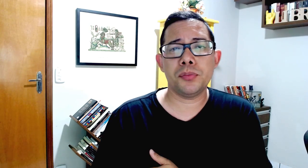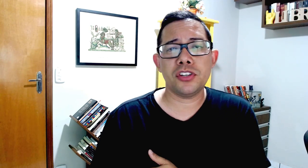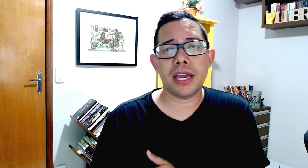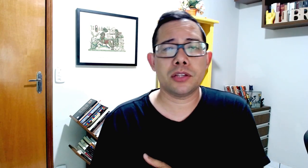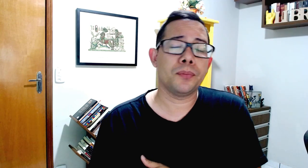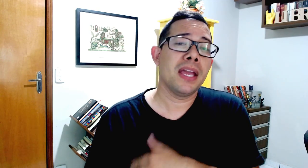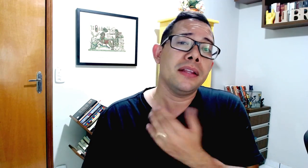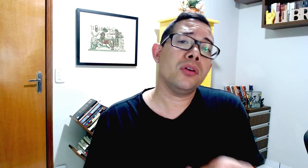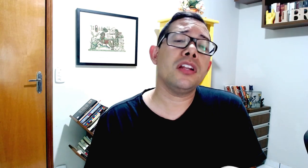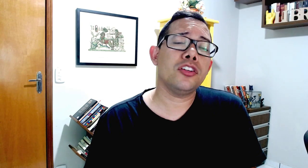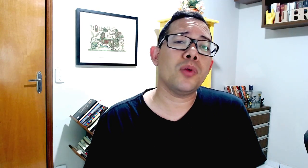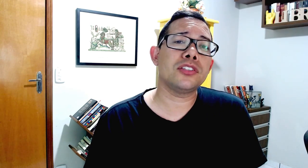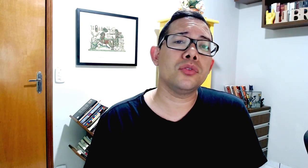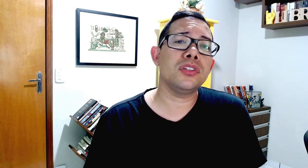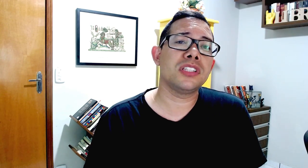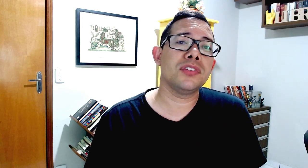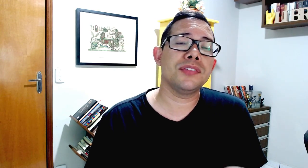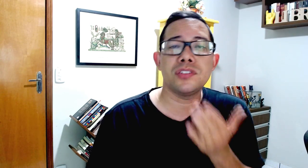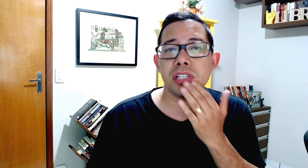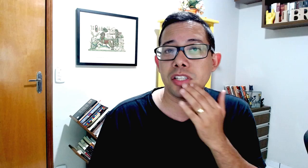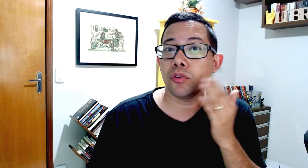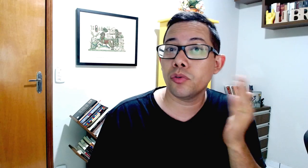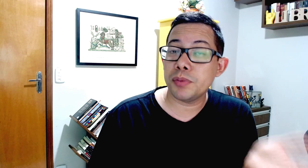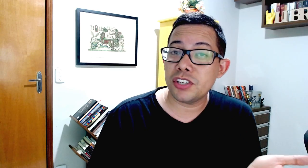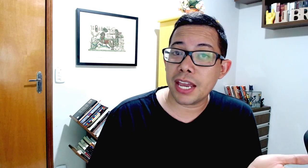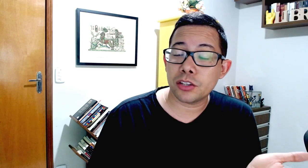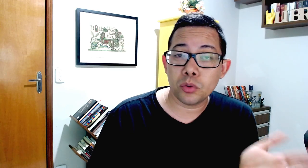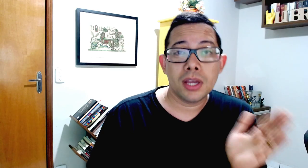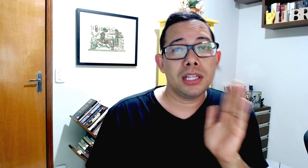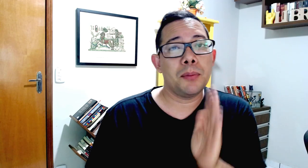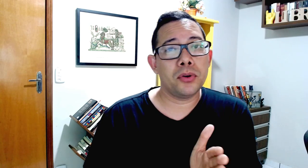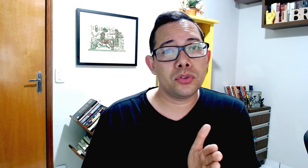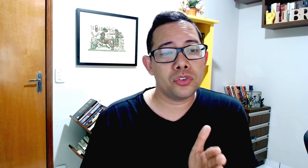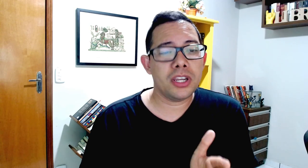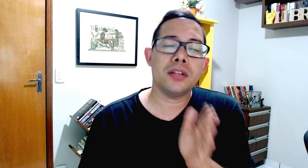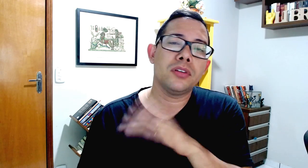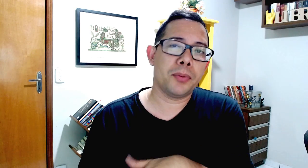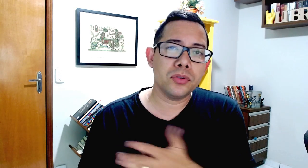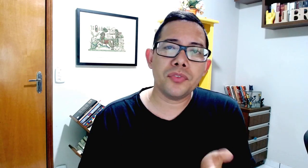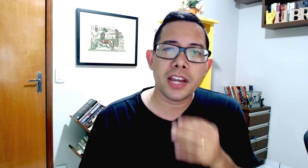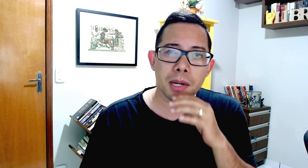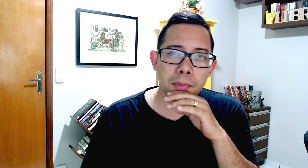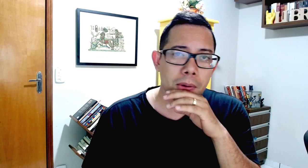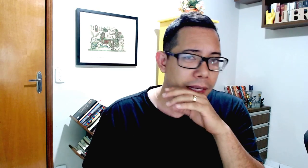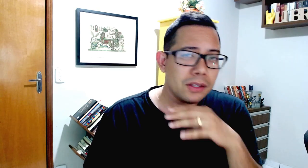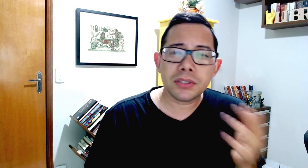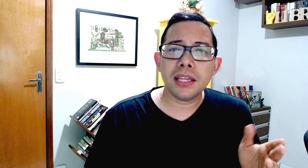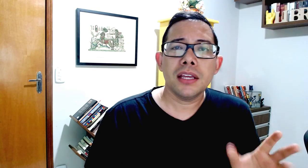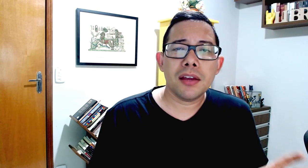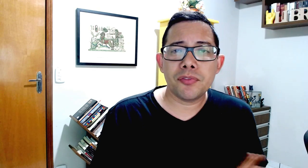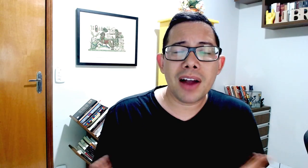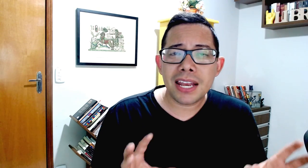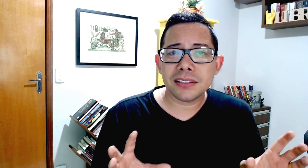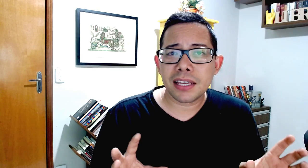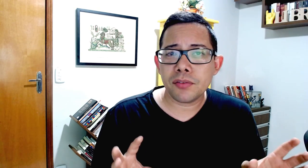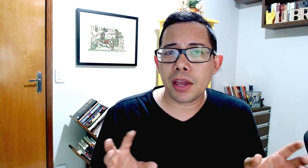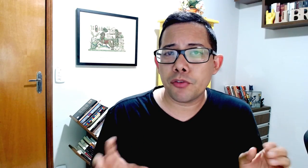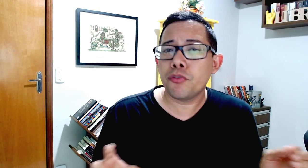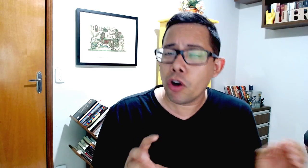depois objeto e outras situações que você vai utilizar o objeto depois do sujeito depois no verbo então tem é várias aí é